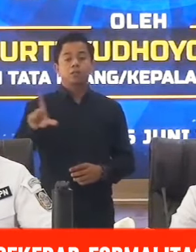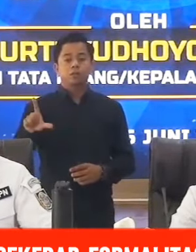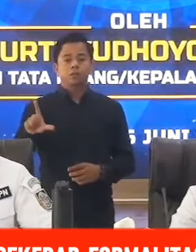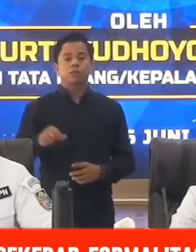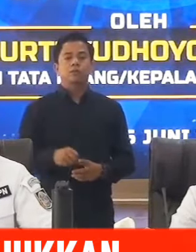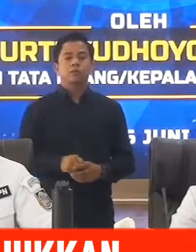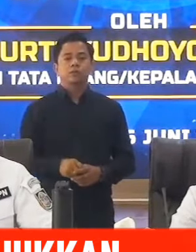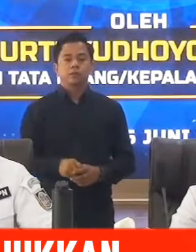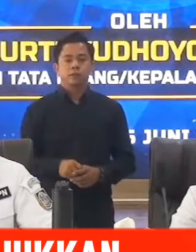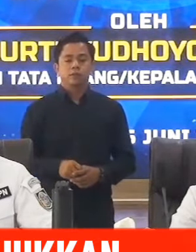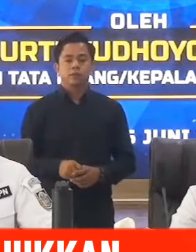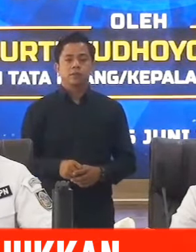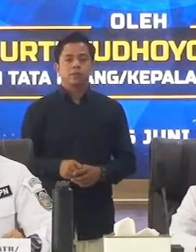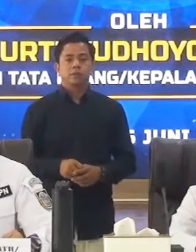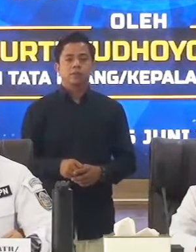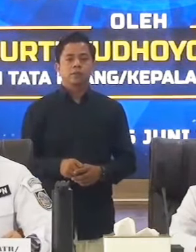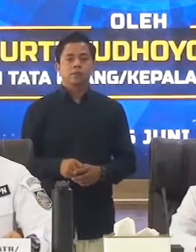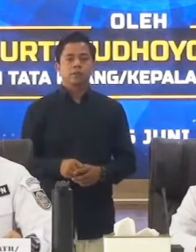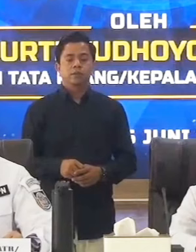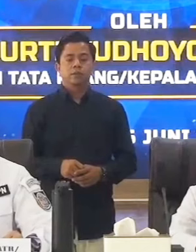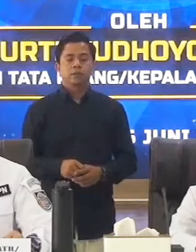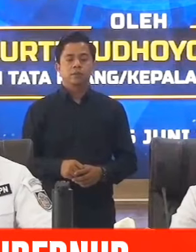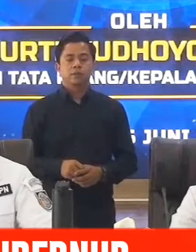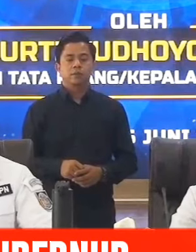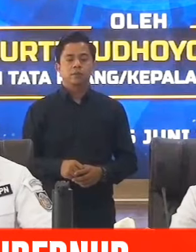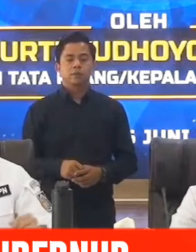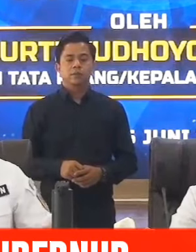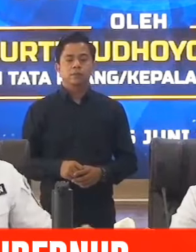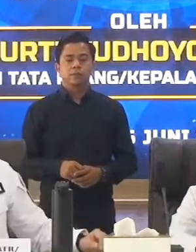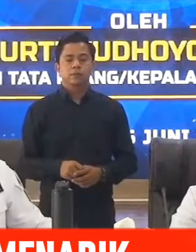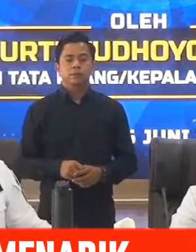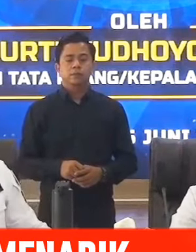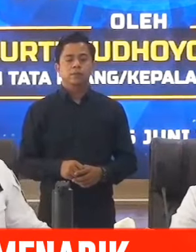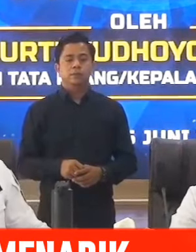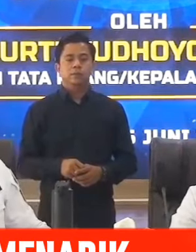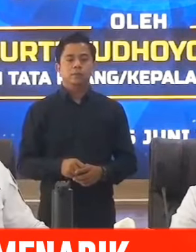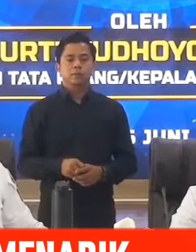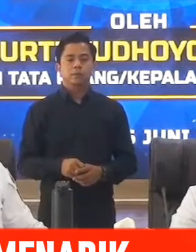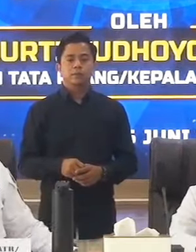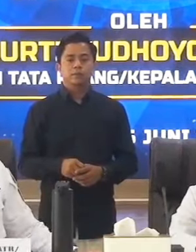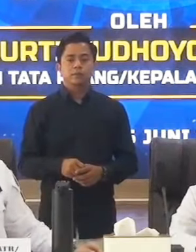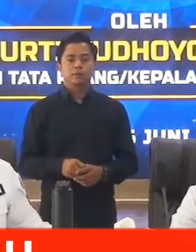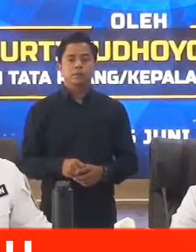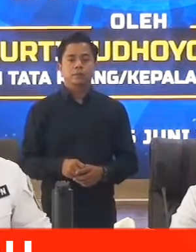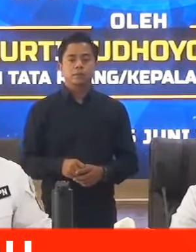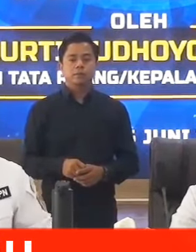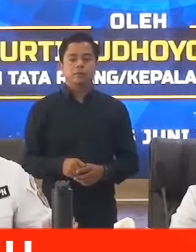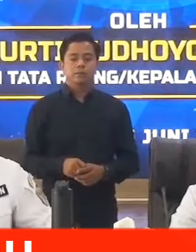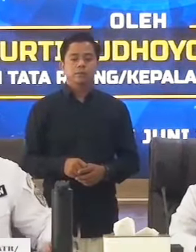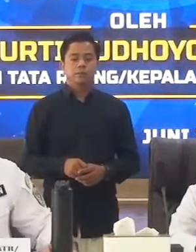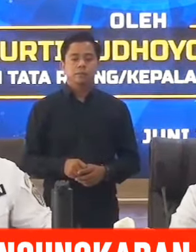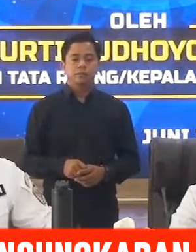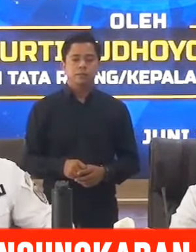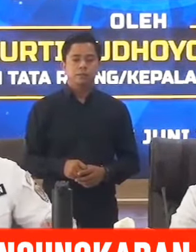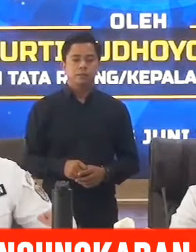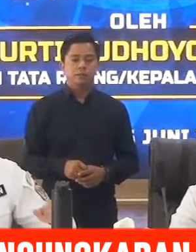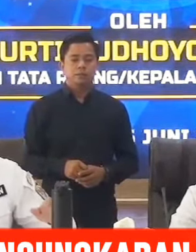sekedar formalitas, tetapi ini menunjukkan, saya rasa Pak Gubernur, Pak Kapolda ini menarik, pertama kali